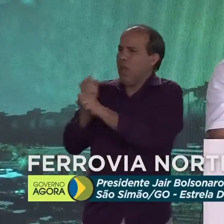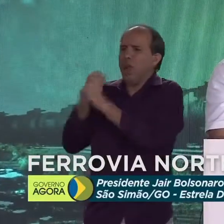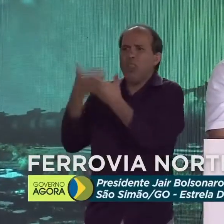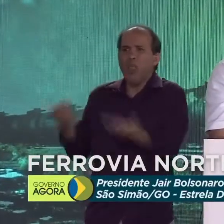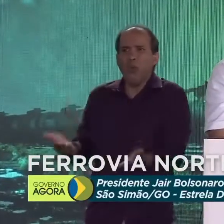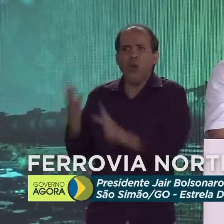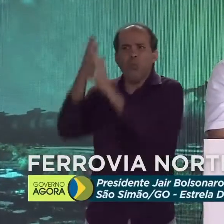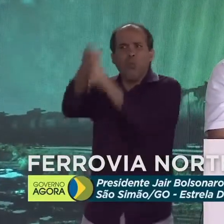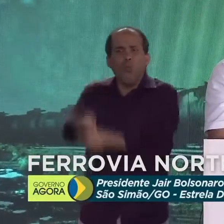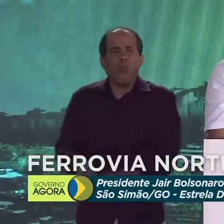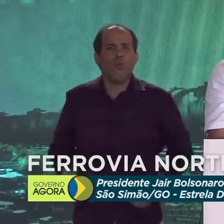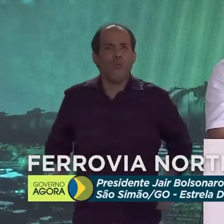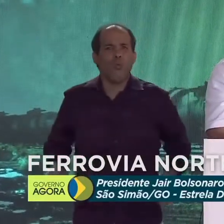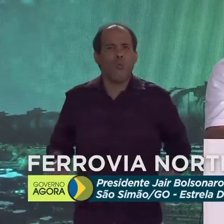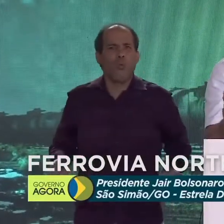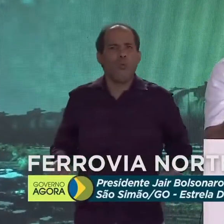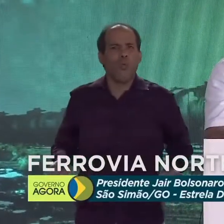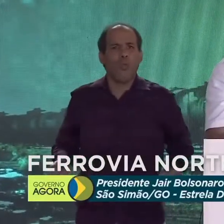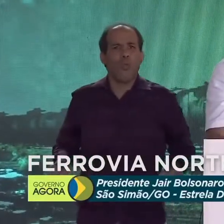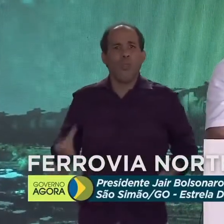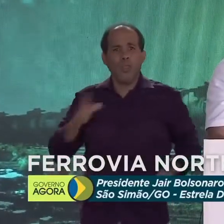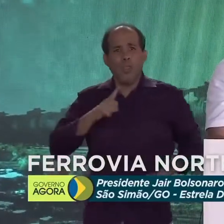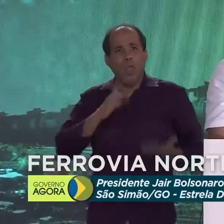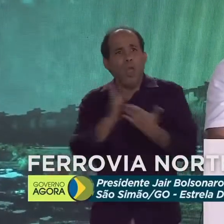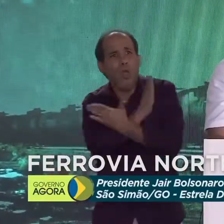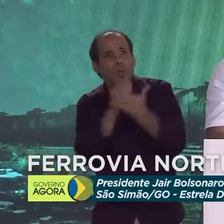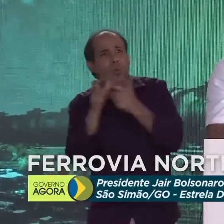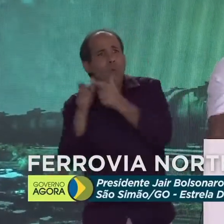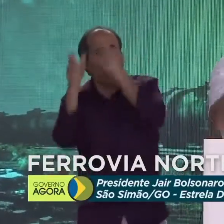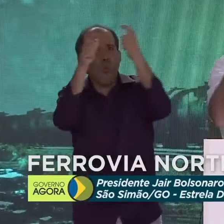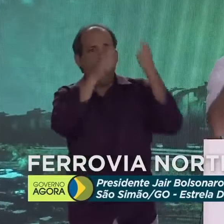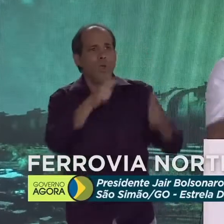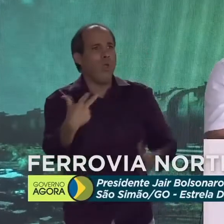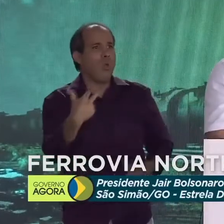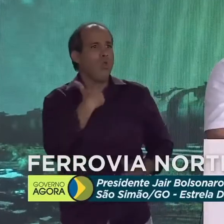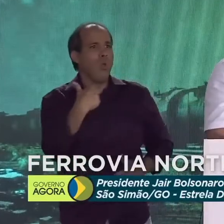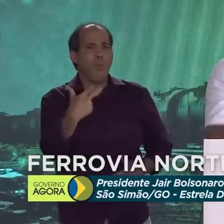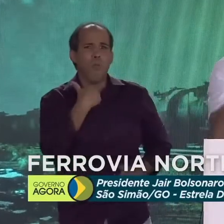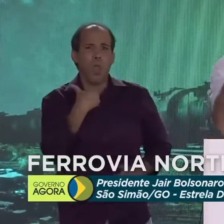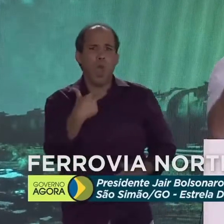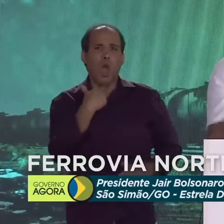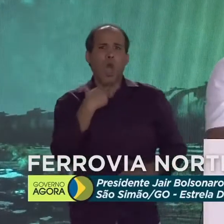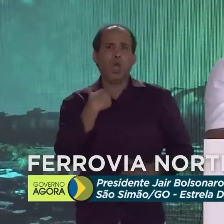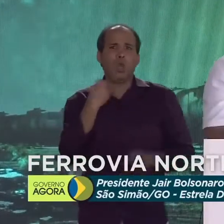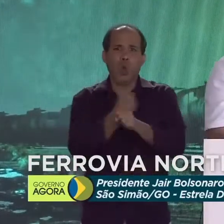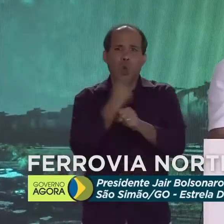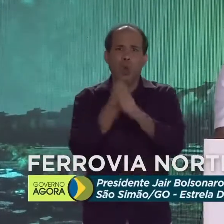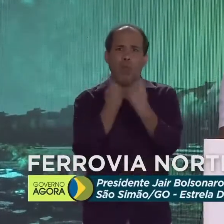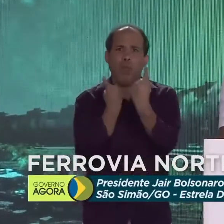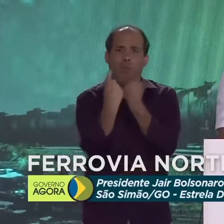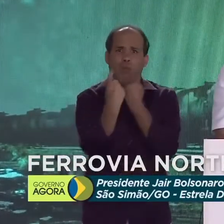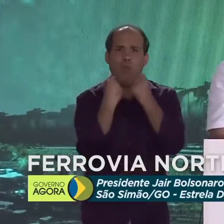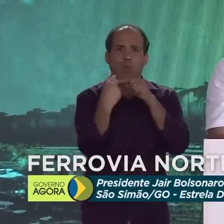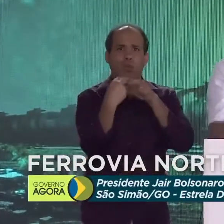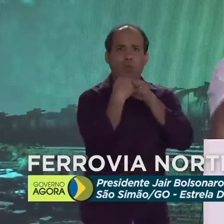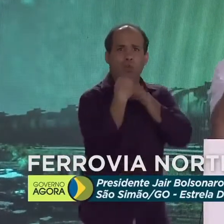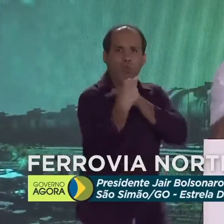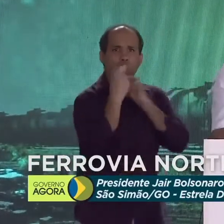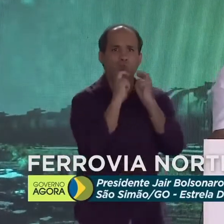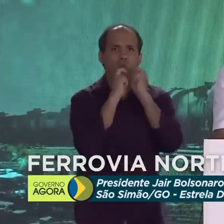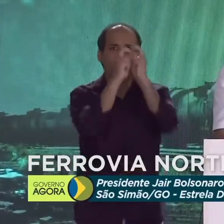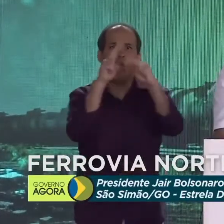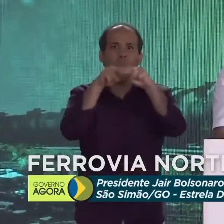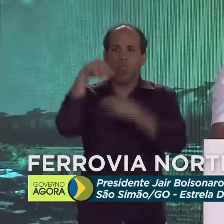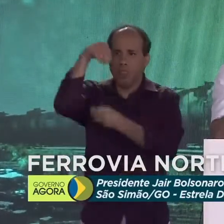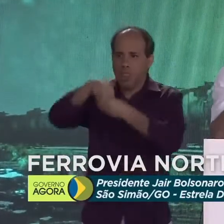anos. Temos locais aqui que não pode passar uma rodovia, uma ferrovia, porque passa por